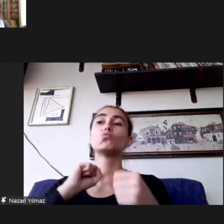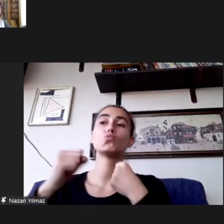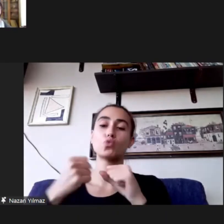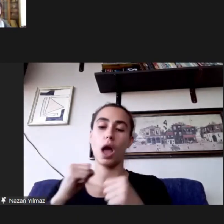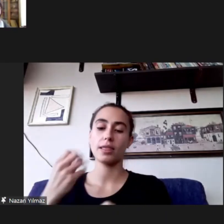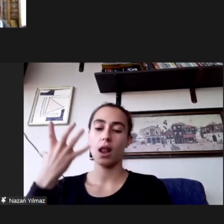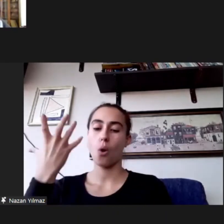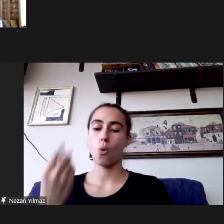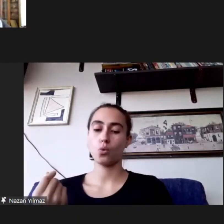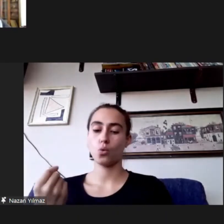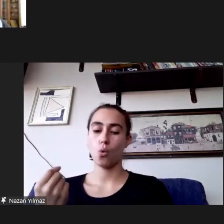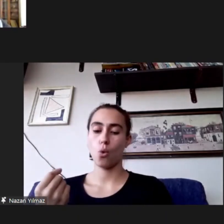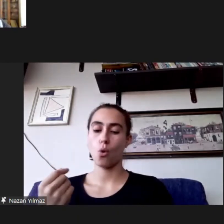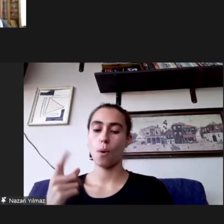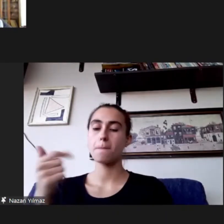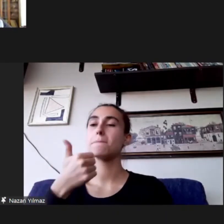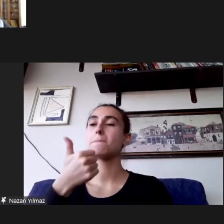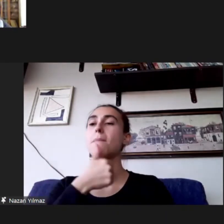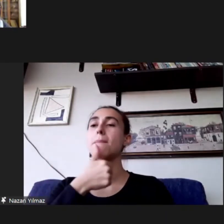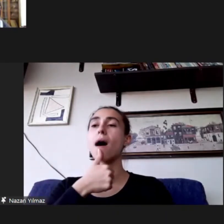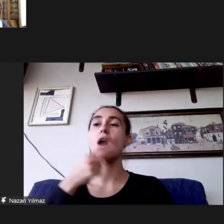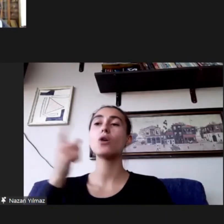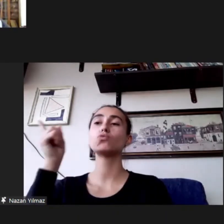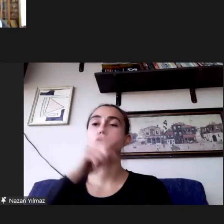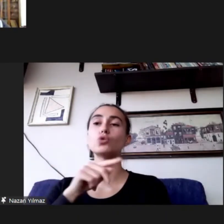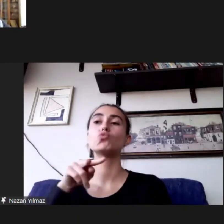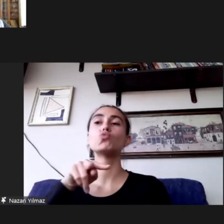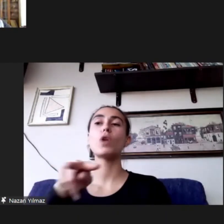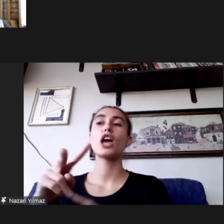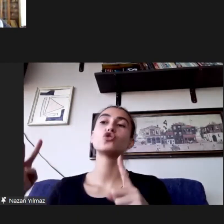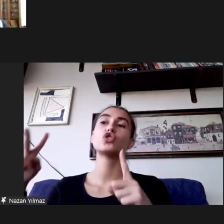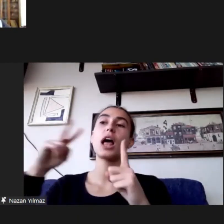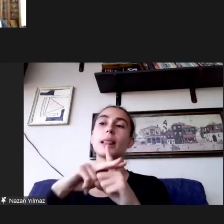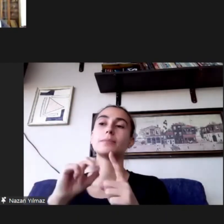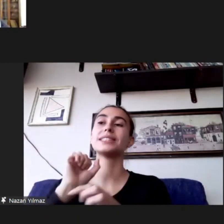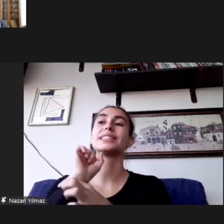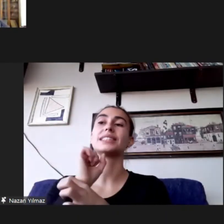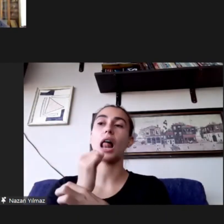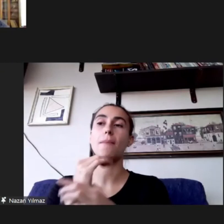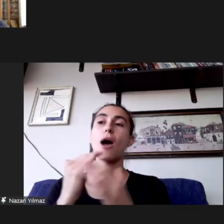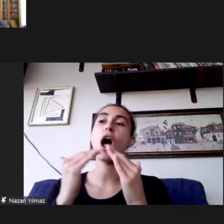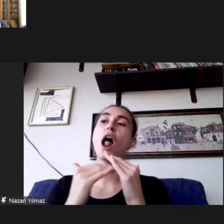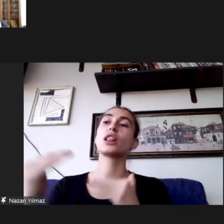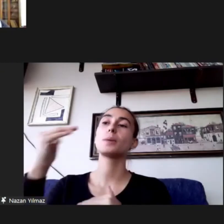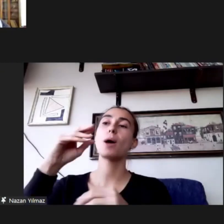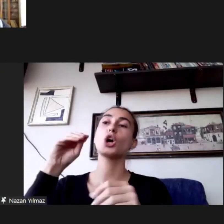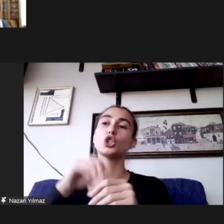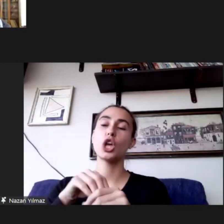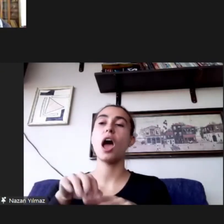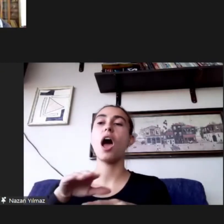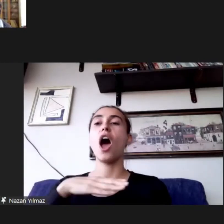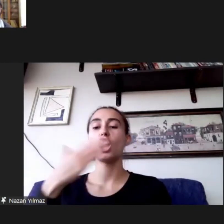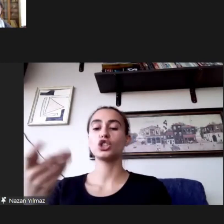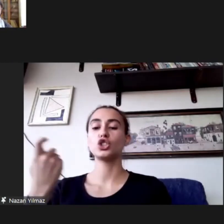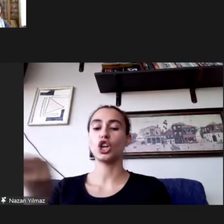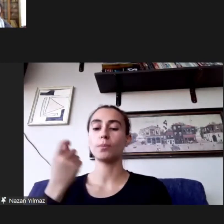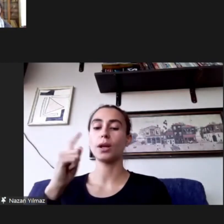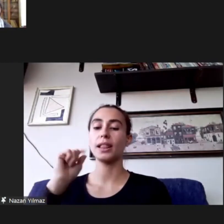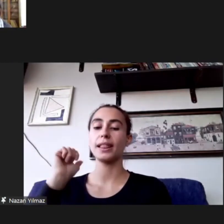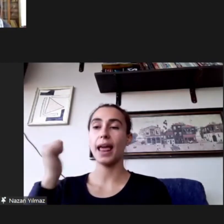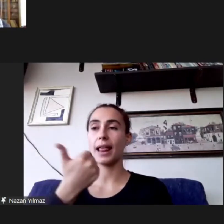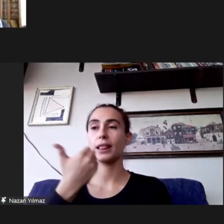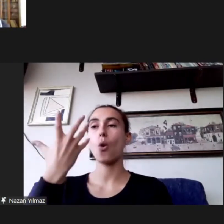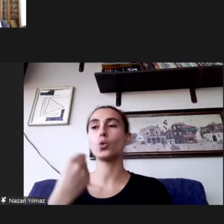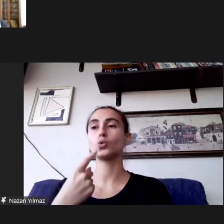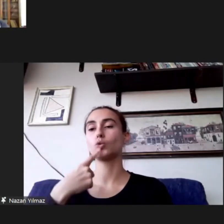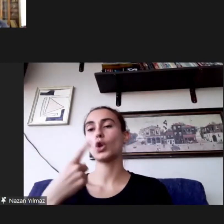genellikle. Dolayısıyla babaların da süreçlere katılımını sağlamak, artırmak için ayrıca çalışmalar yürütülmesi gerektiğini söyleyebiliriz